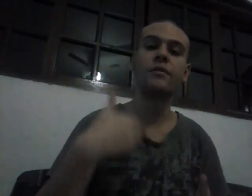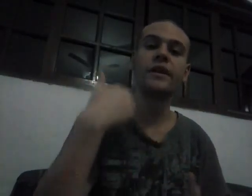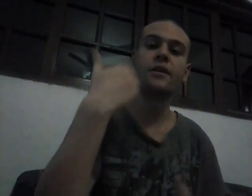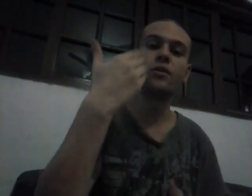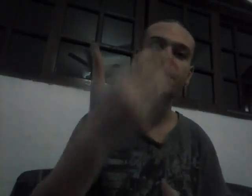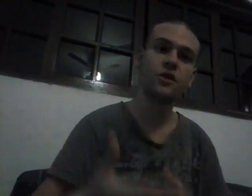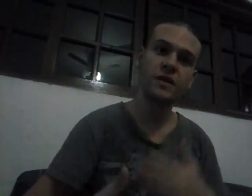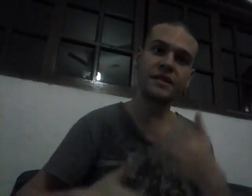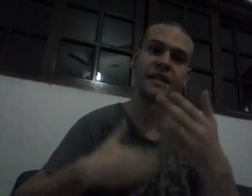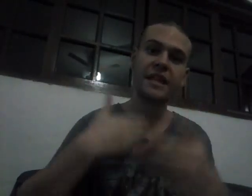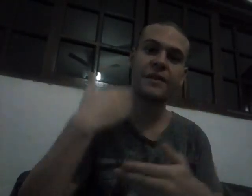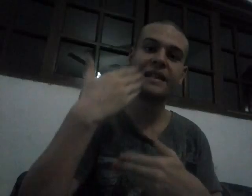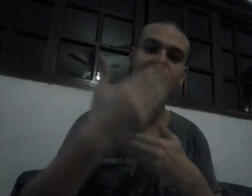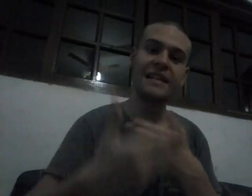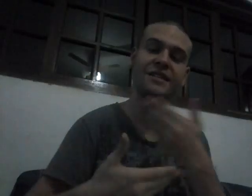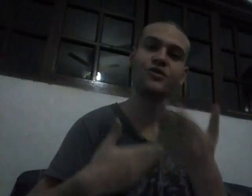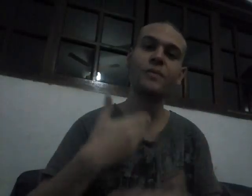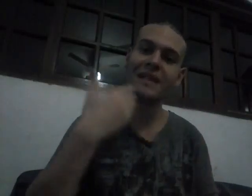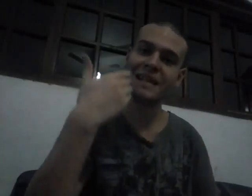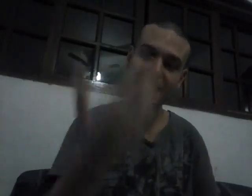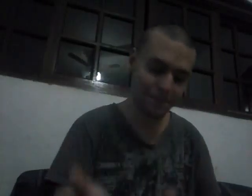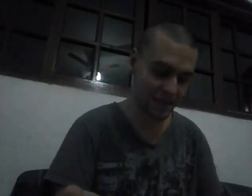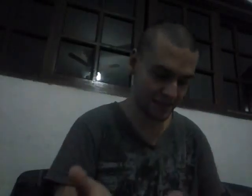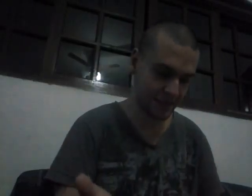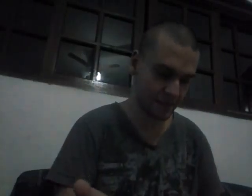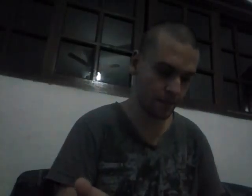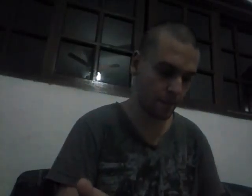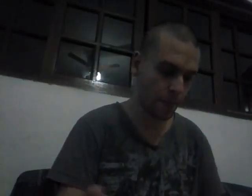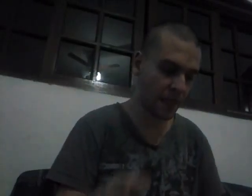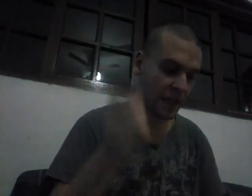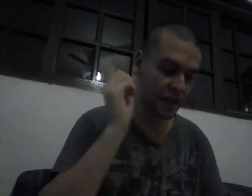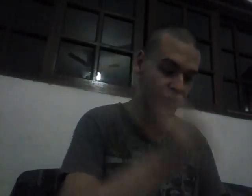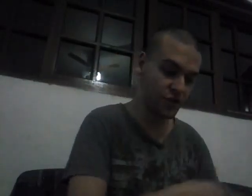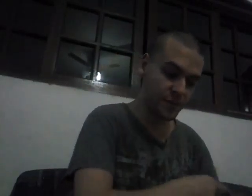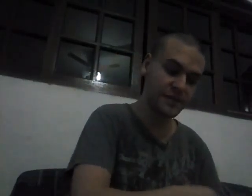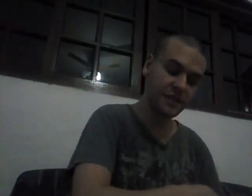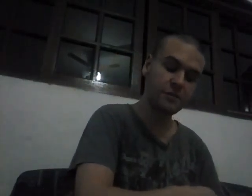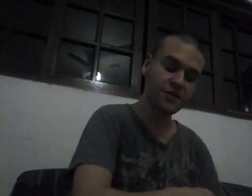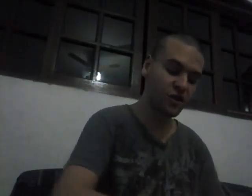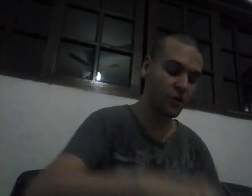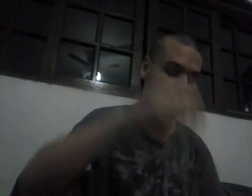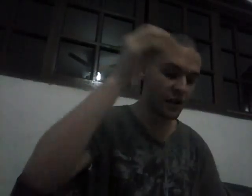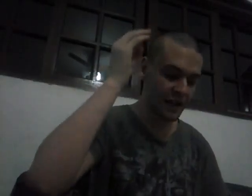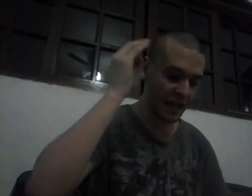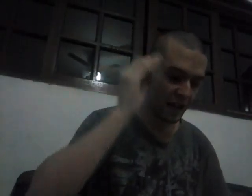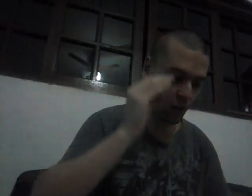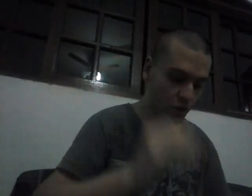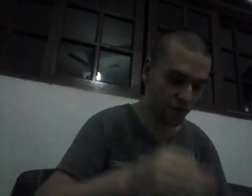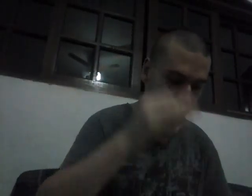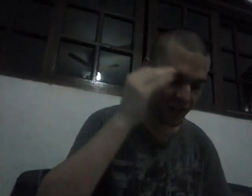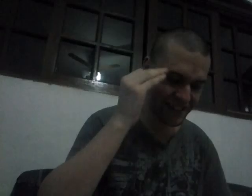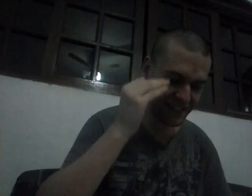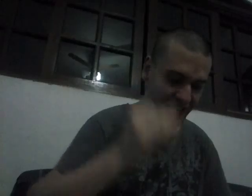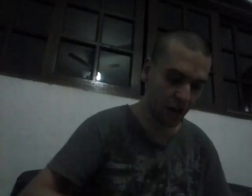começou a se ter o interesse sobre Libras. Em 2005, pessoal, é oficial